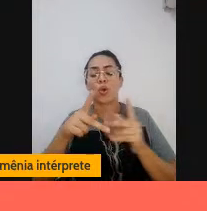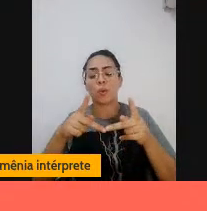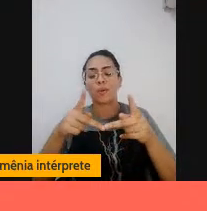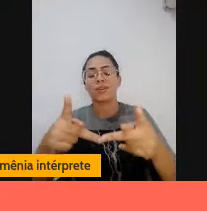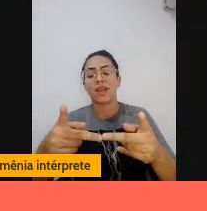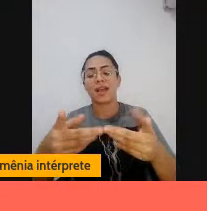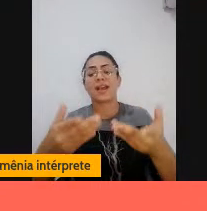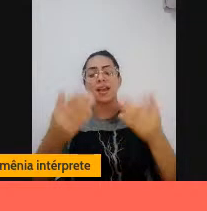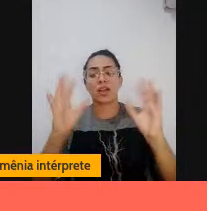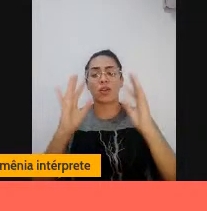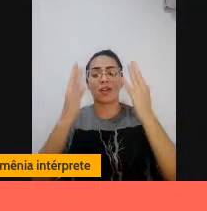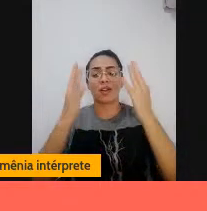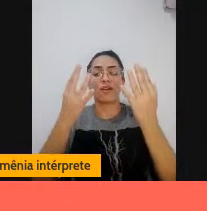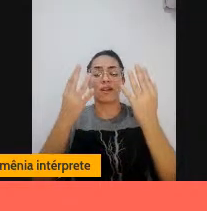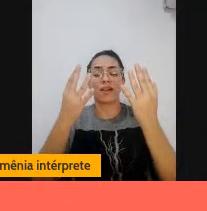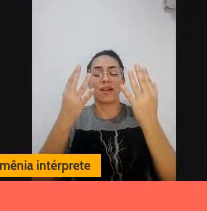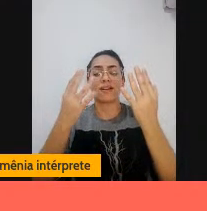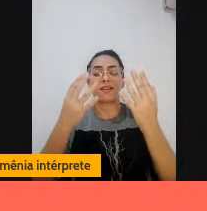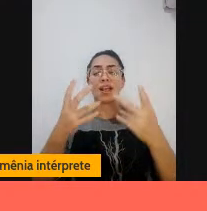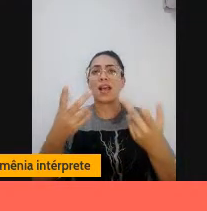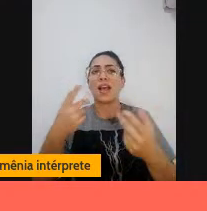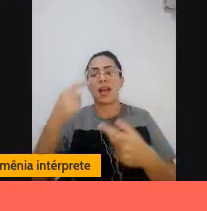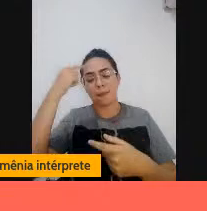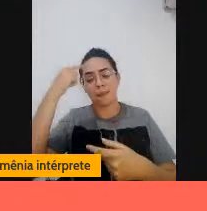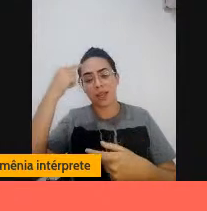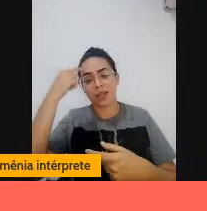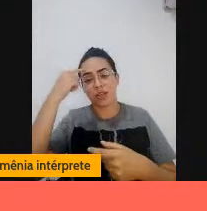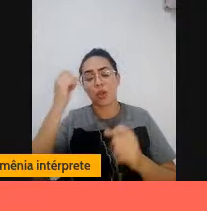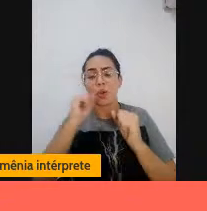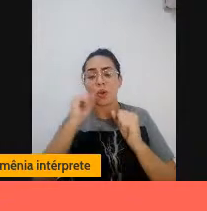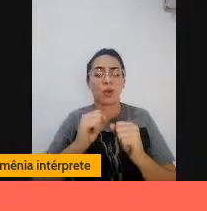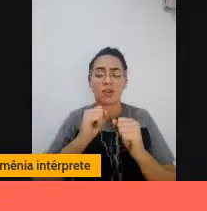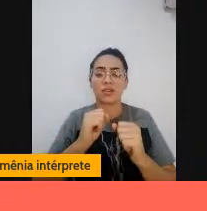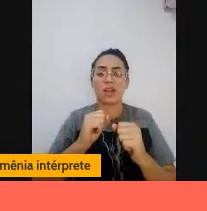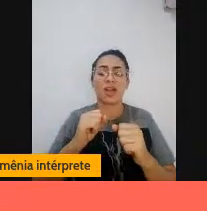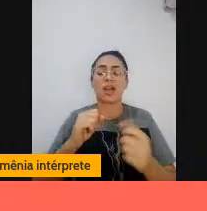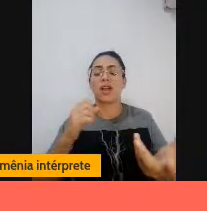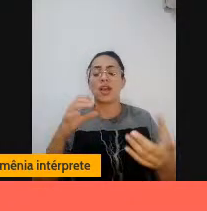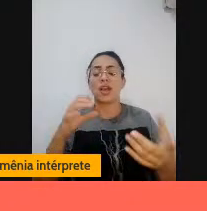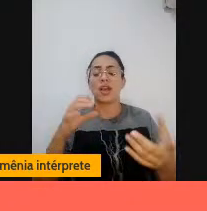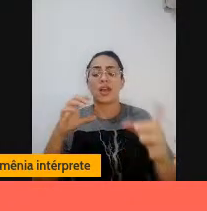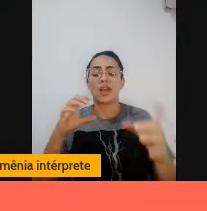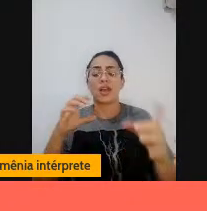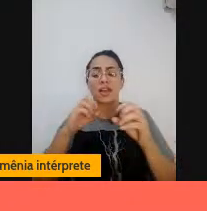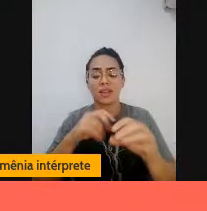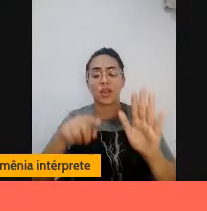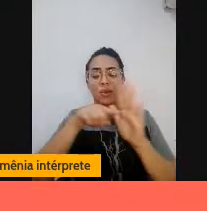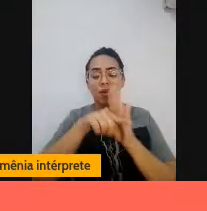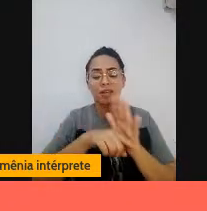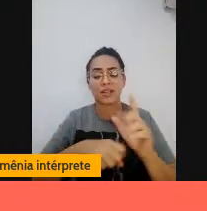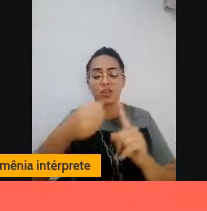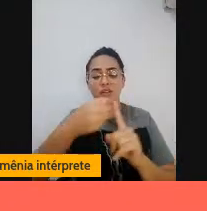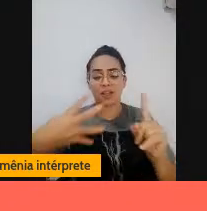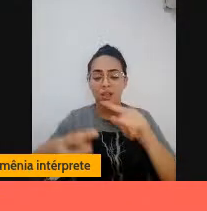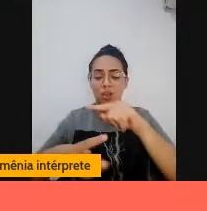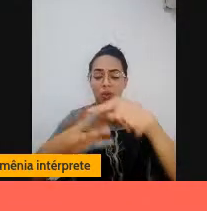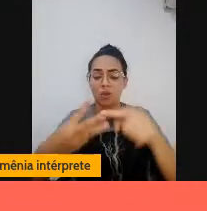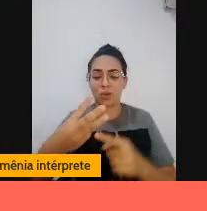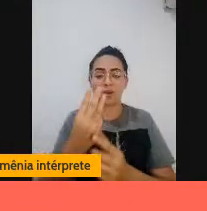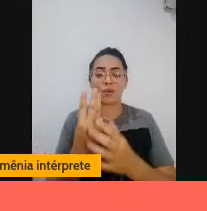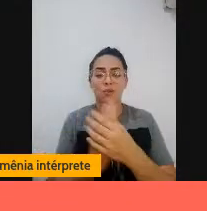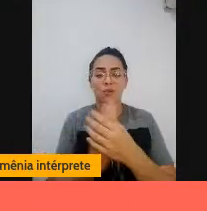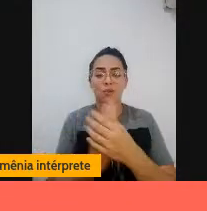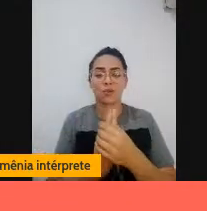como o encontro unificado do CEE, ensino, pesquisa e extensão. A gente não quis esse formato, a gente